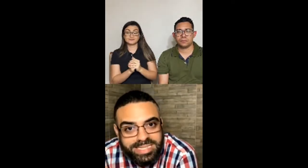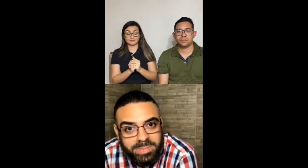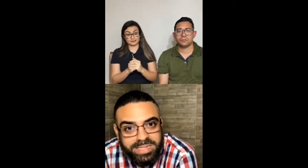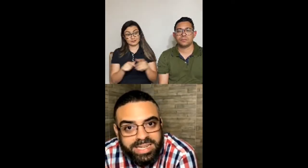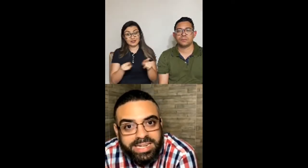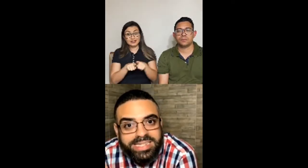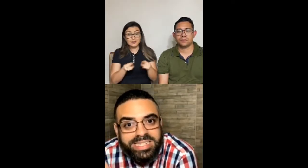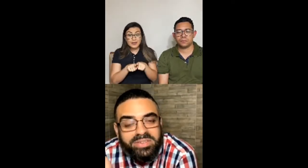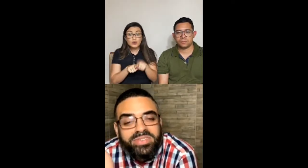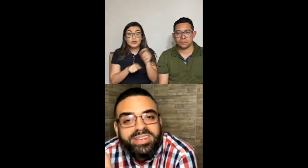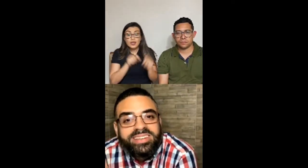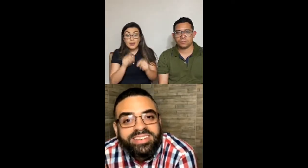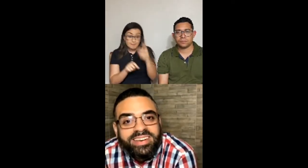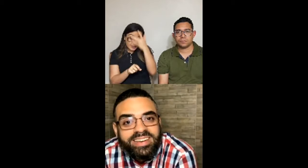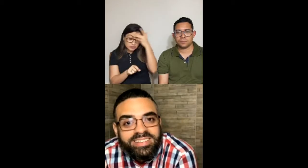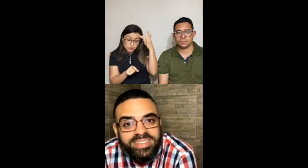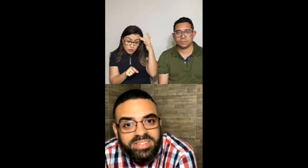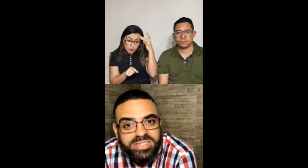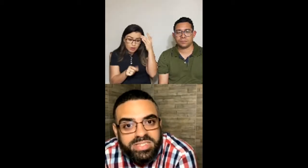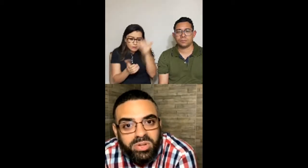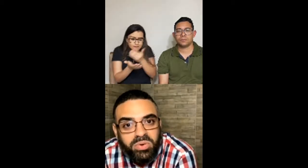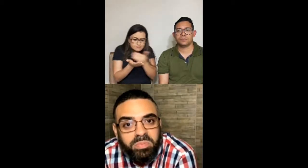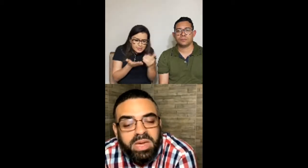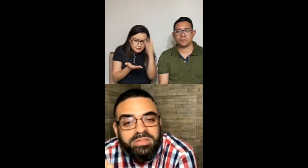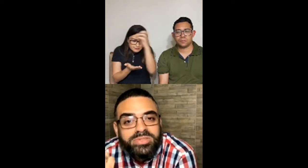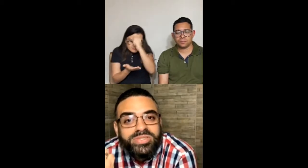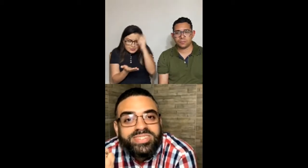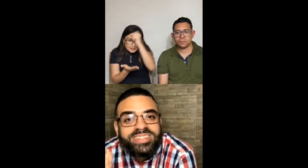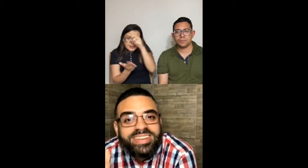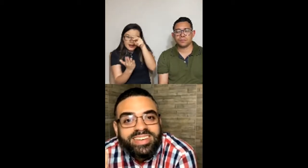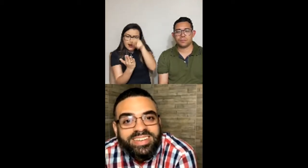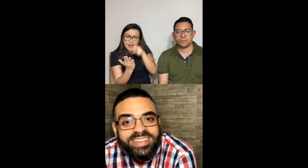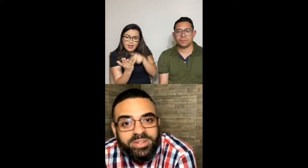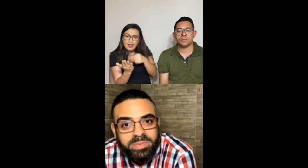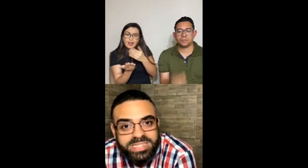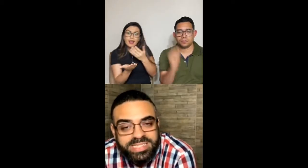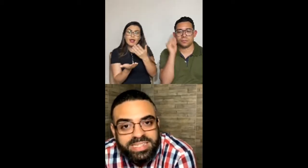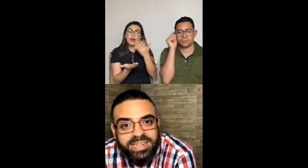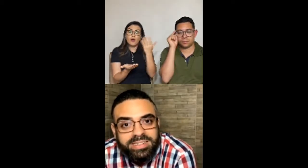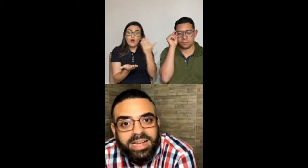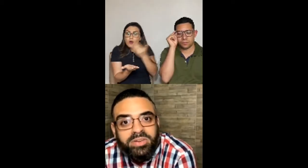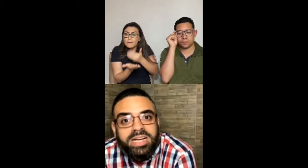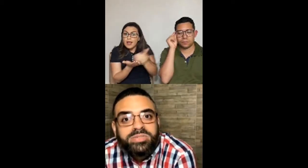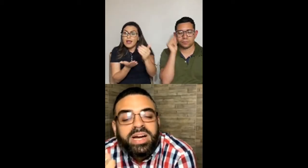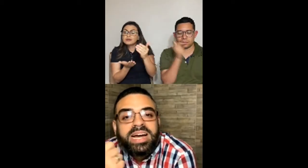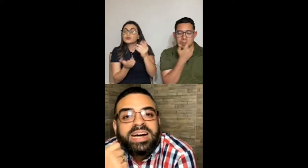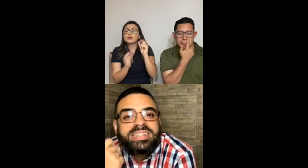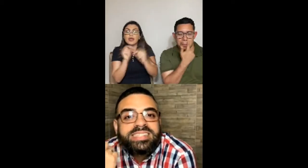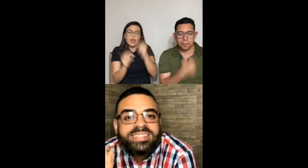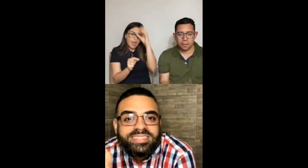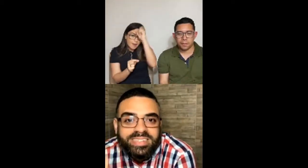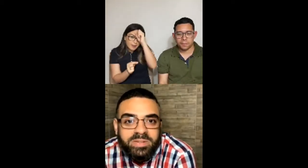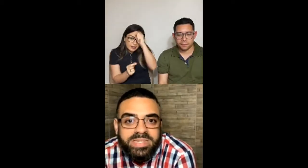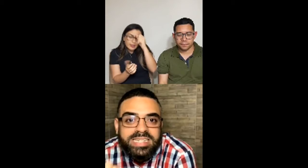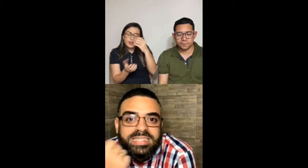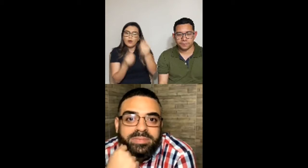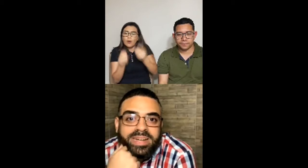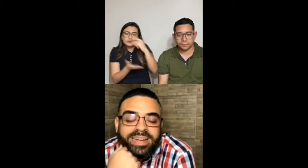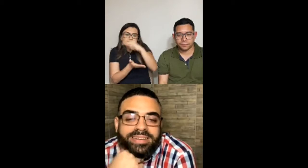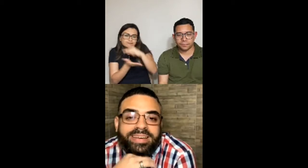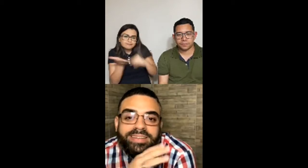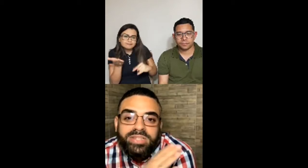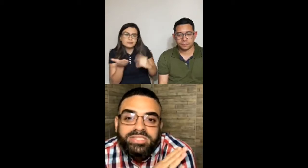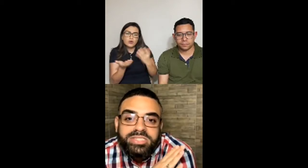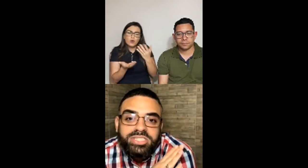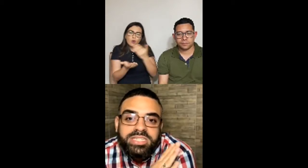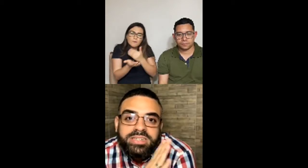analfabeto e a pessoa saindo da rua, começando a aprender a ler e escrever, ter seus documentos